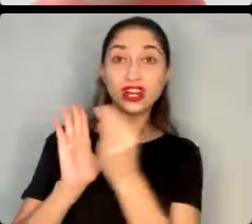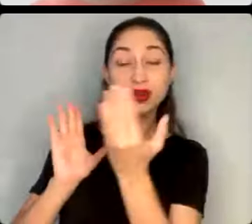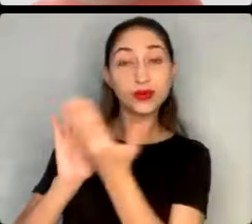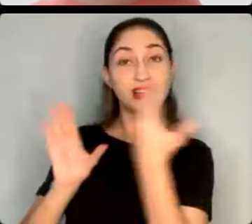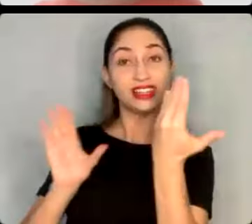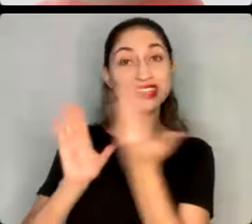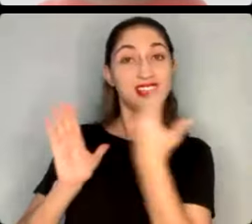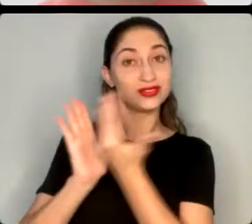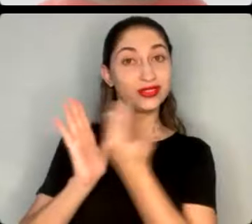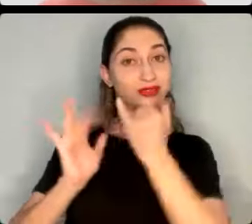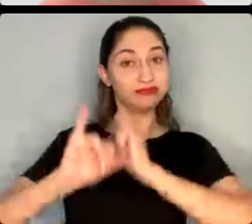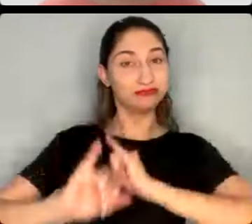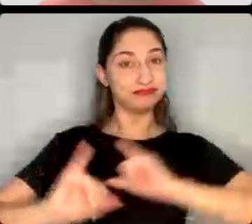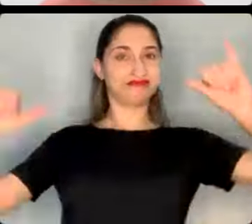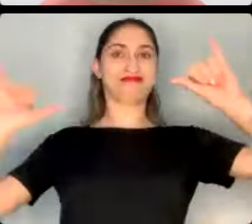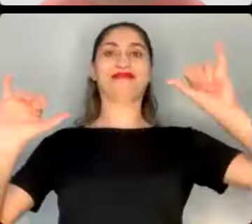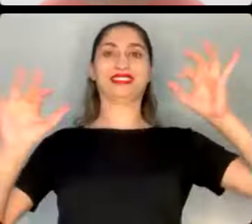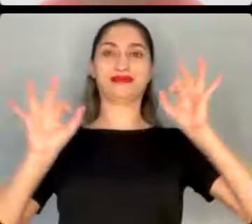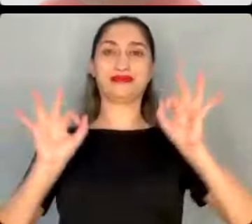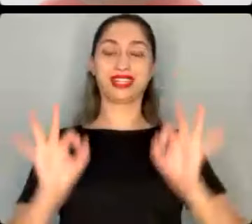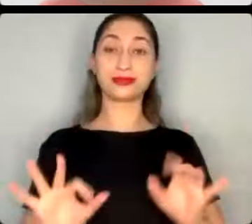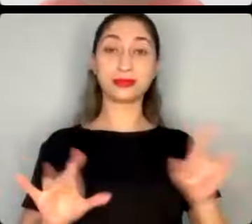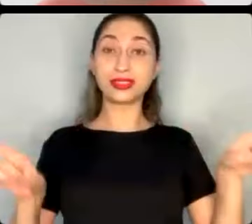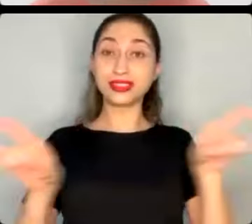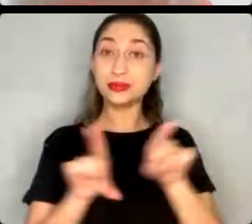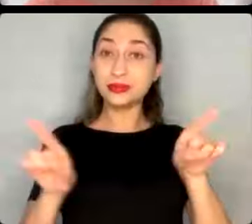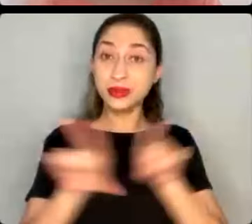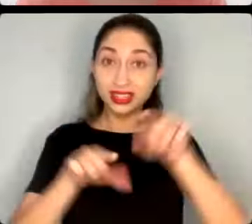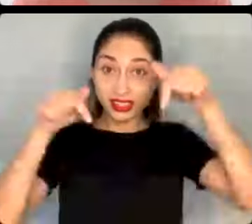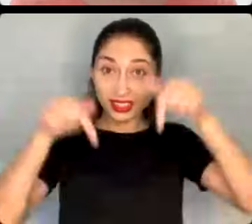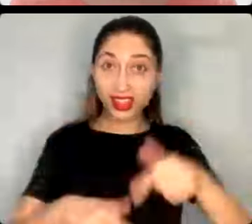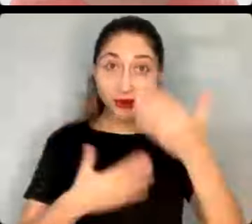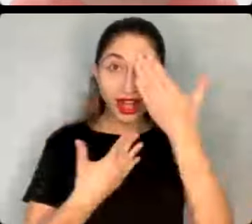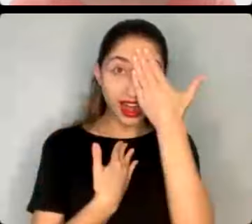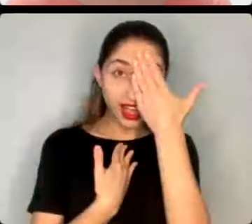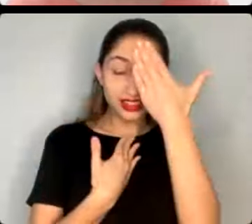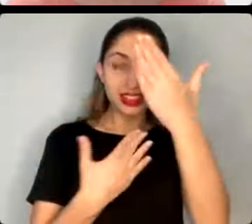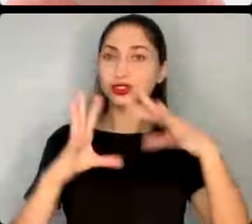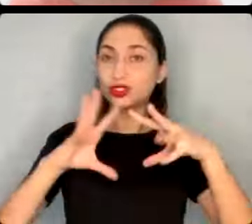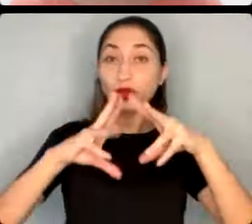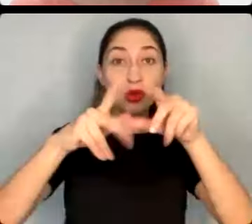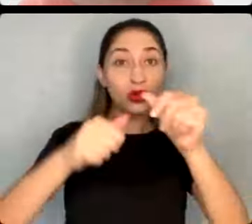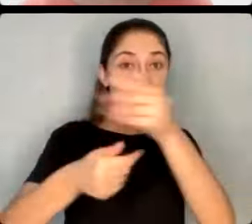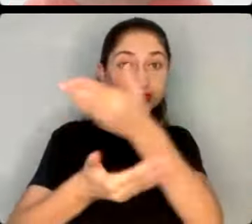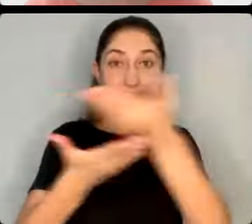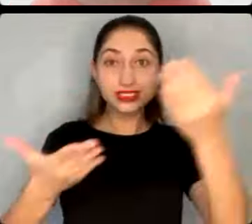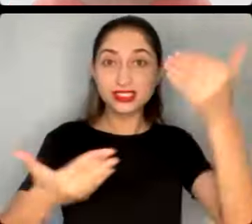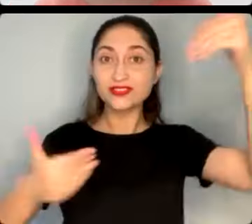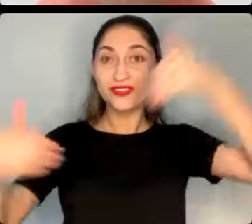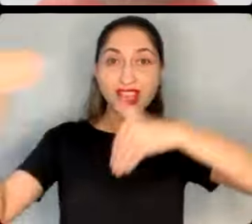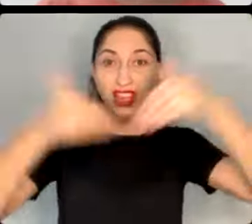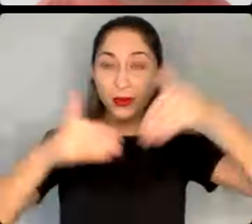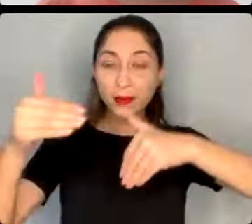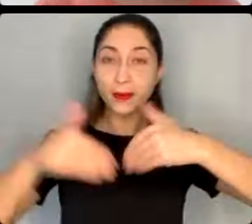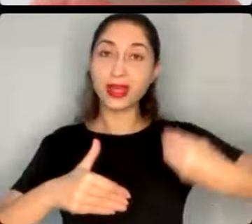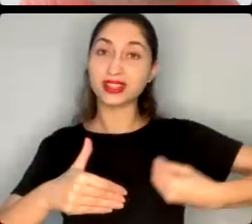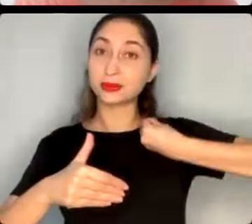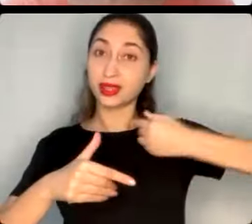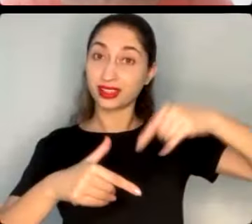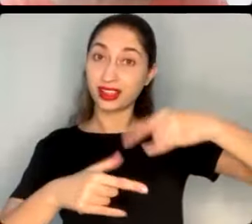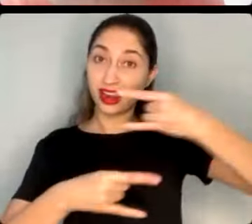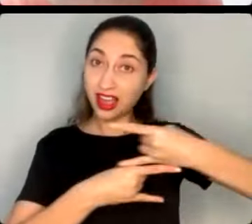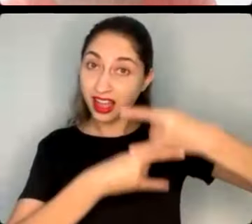E eu quero aqui também deixar meu agradecimento a cada um que está aqui nos ouvindo, não é? E